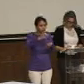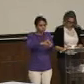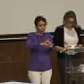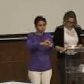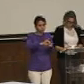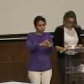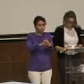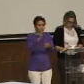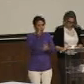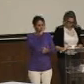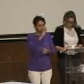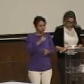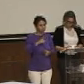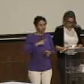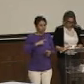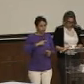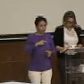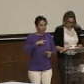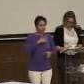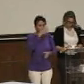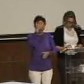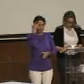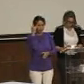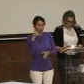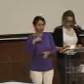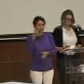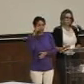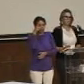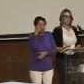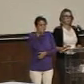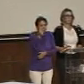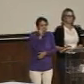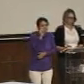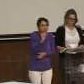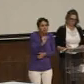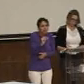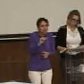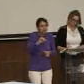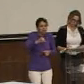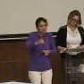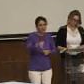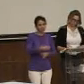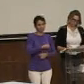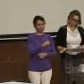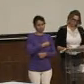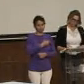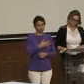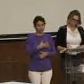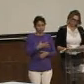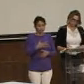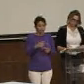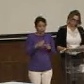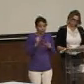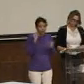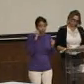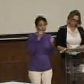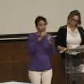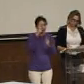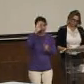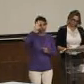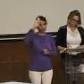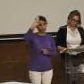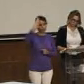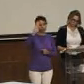dar oportunidade para aquelas pessoas que têm menos oportunidade, é o nosso grande objetivo.